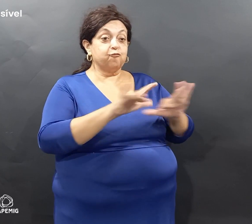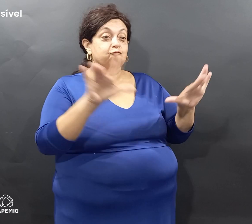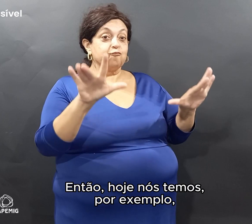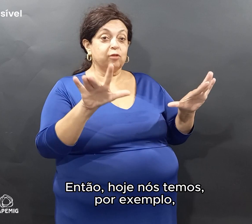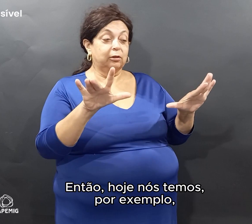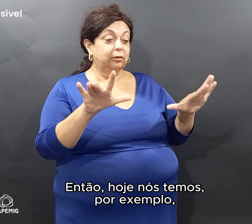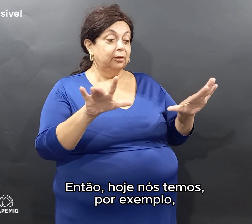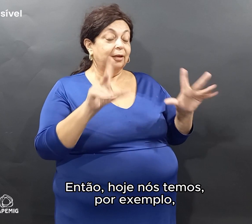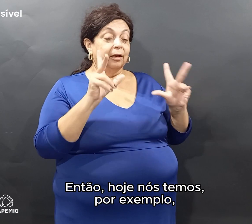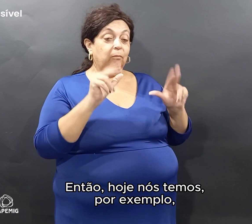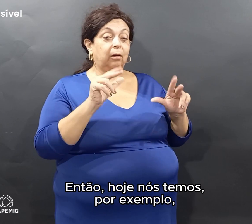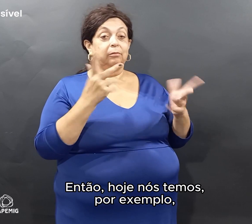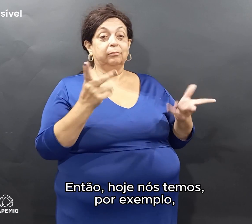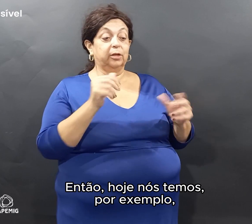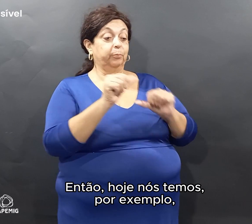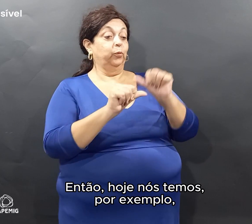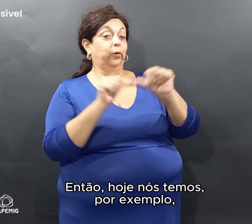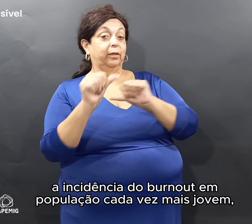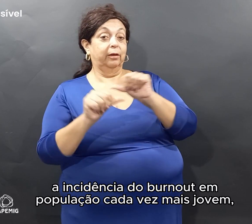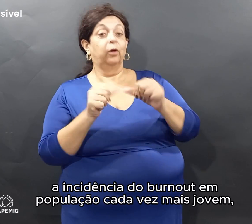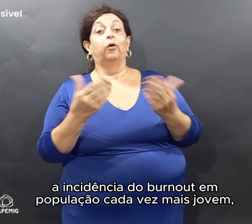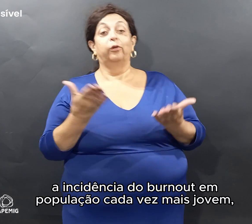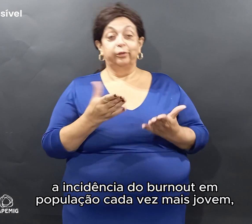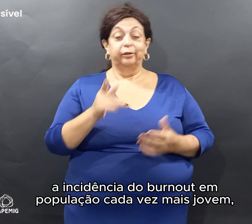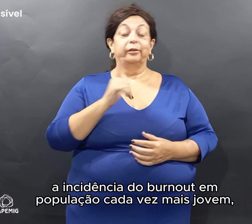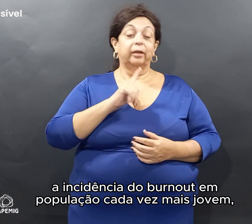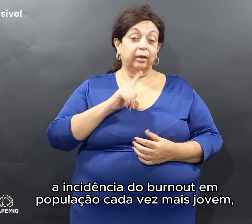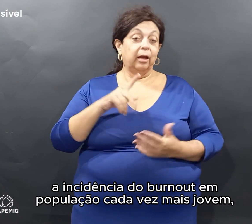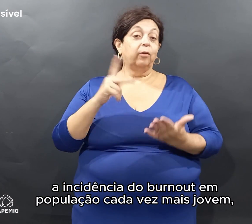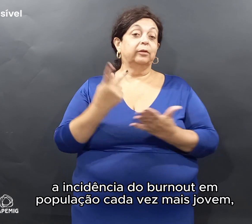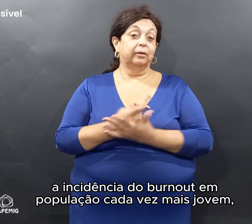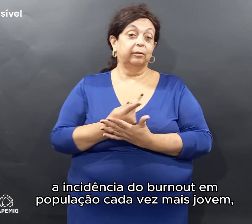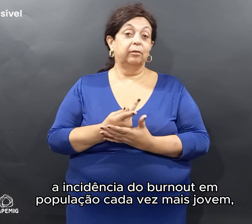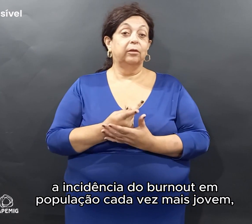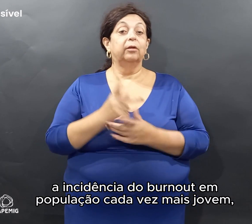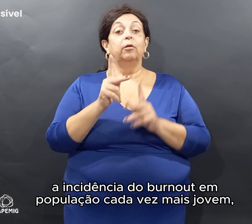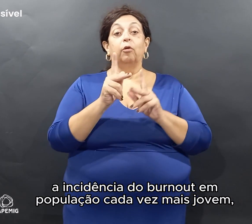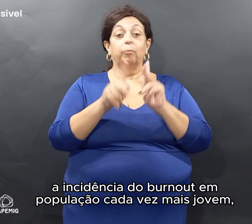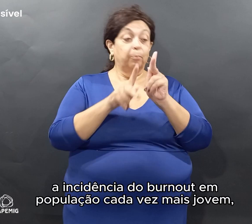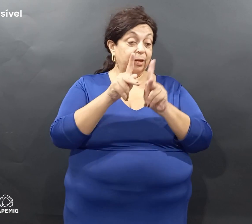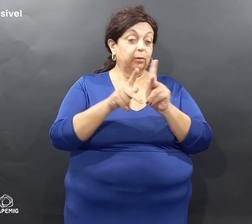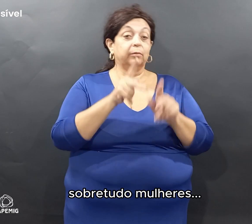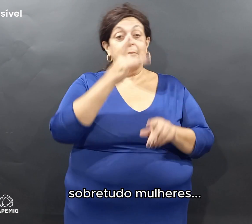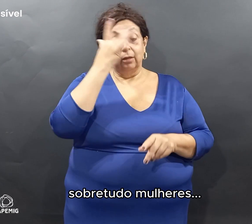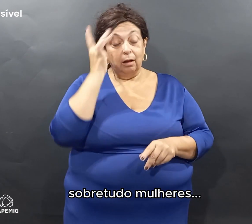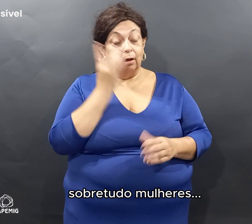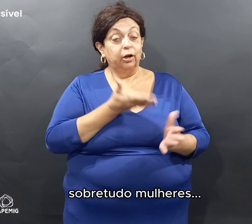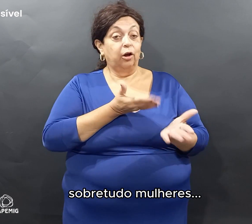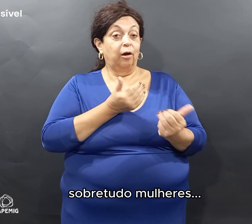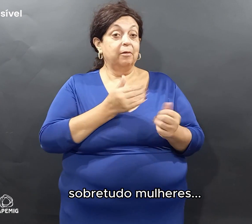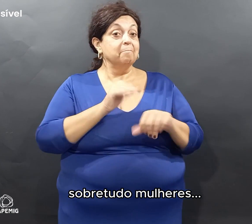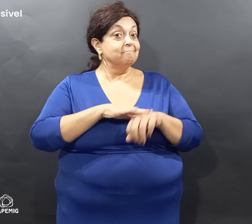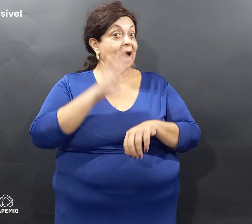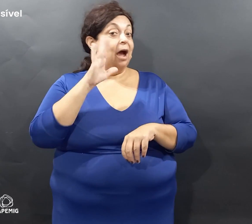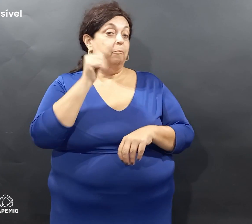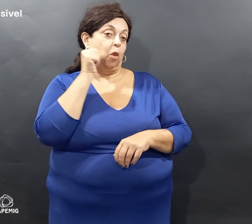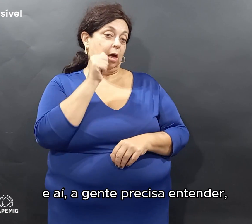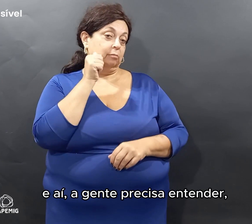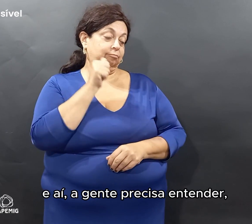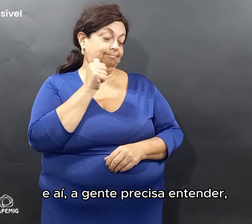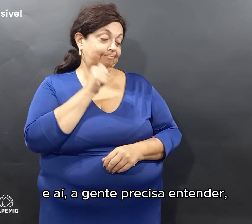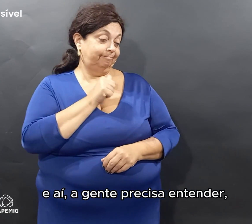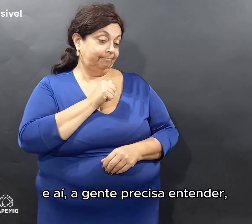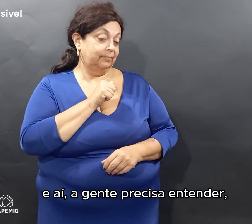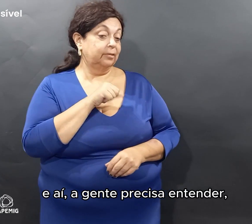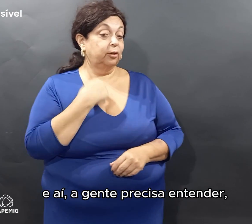mutações. Então, hoje nós temos, por exemplo, a incidência do burnout em população cada vez mais jovem, sobretudo mulheres. E